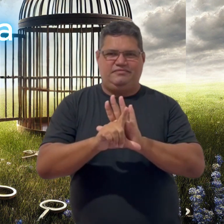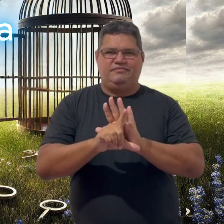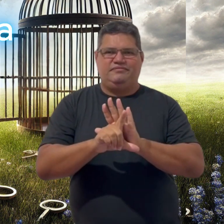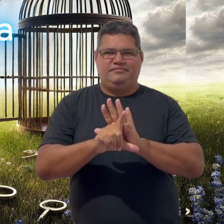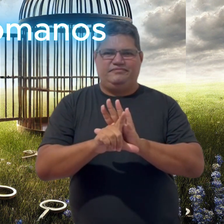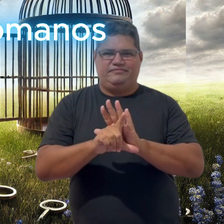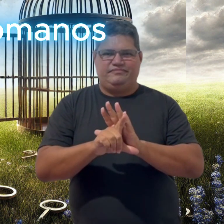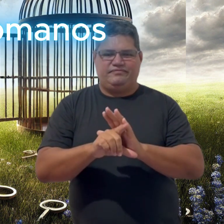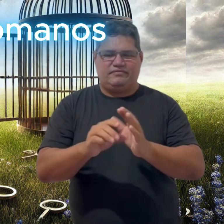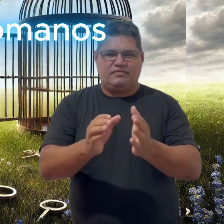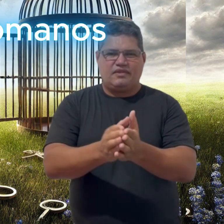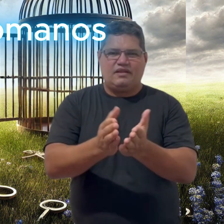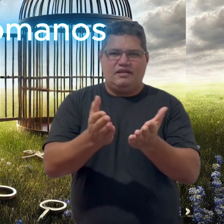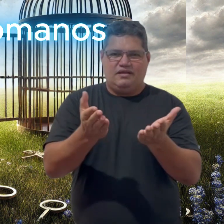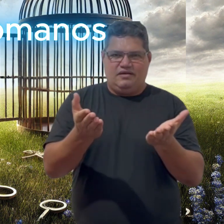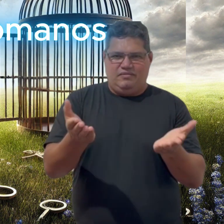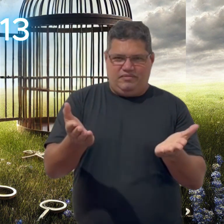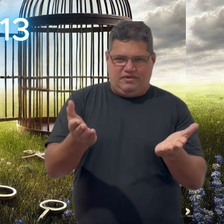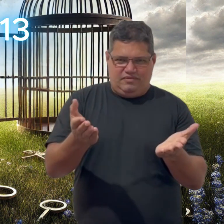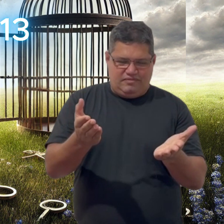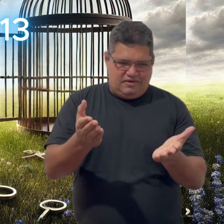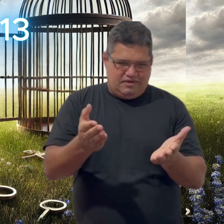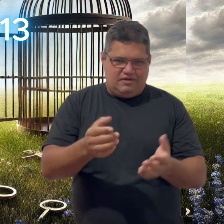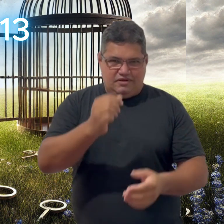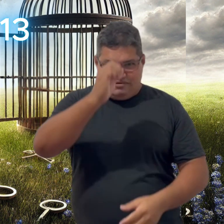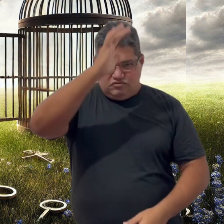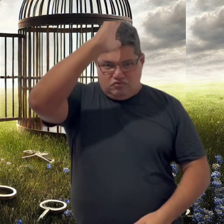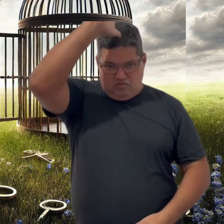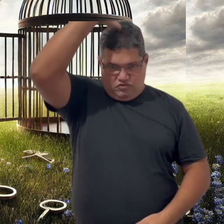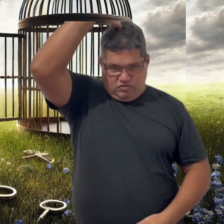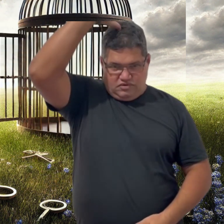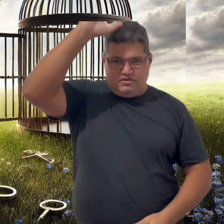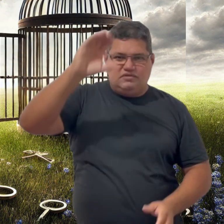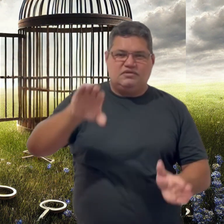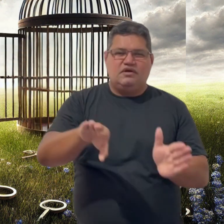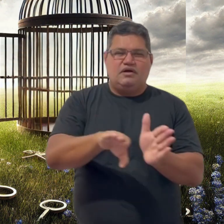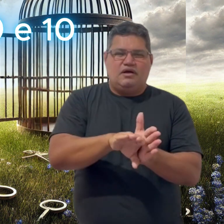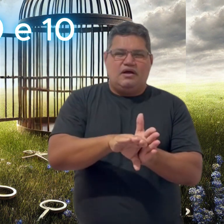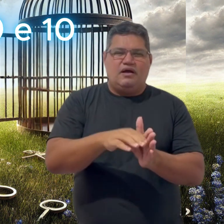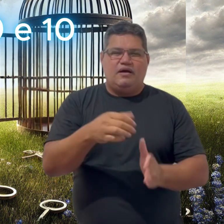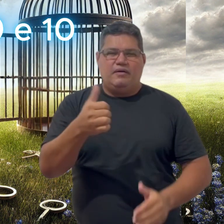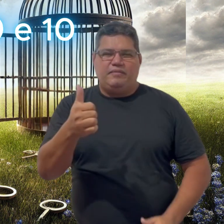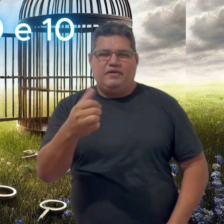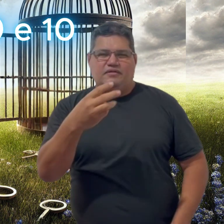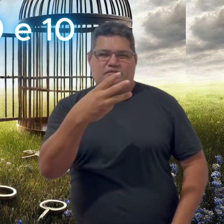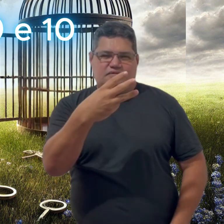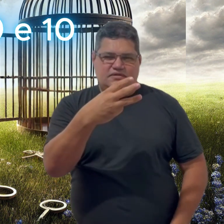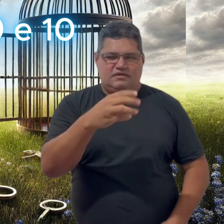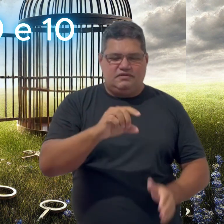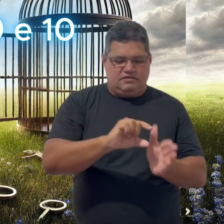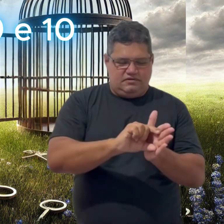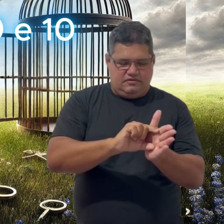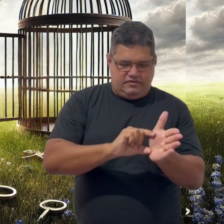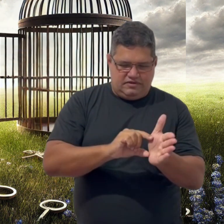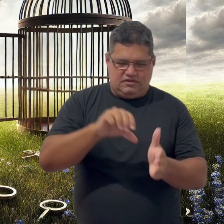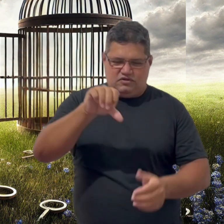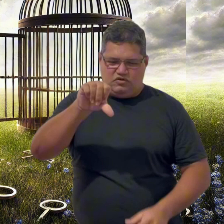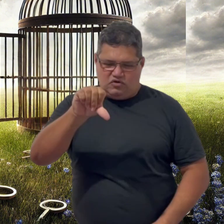Na Bíblia, no livro de Romanos, capítulo 13, versículo 9 e